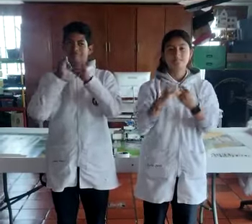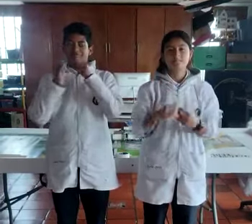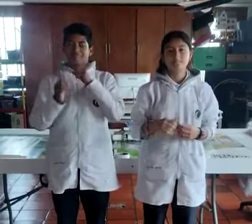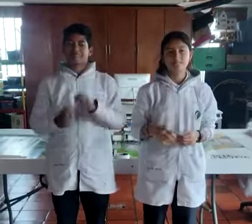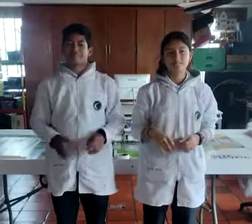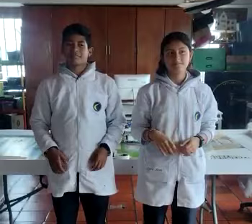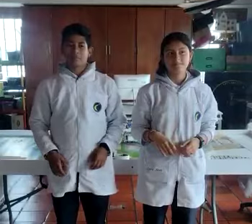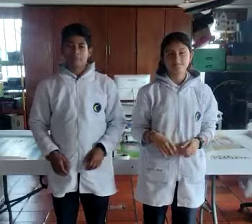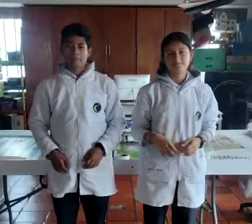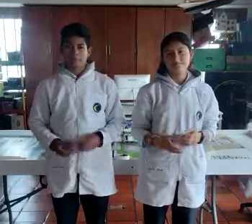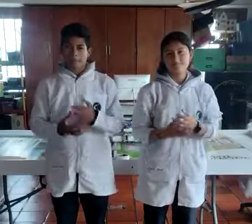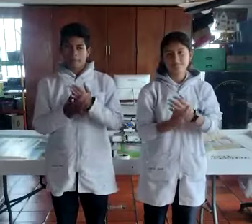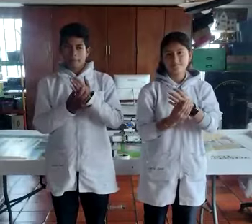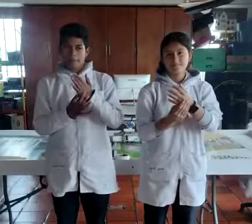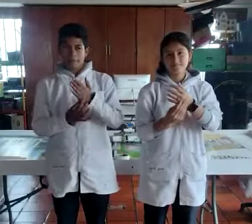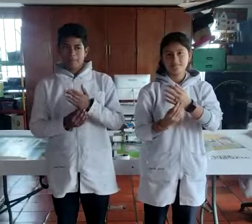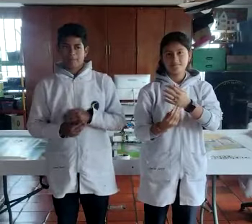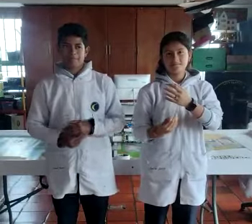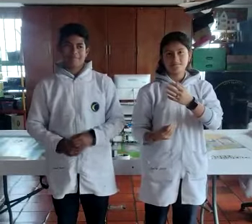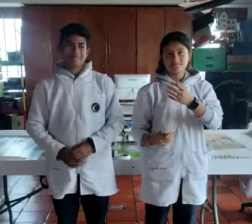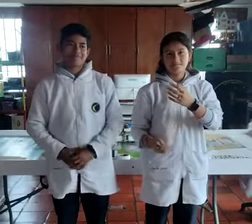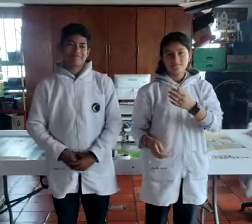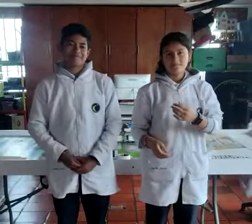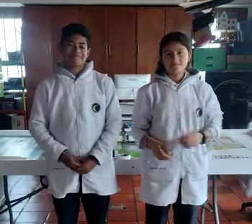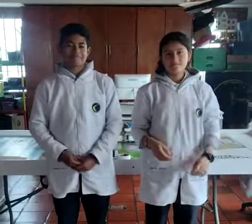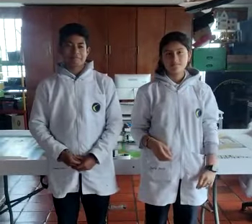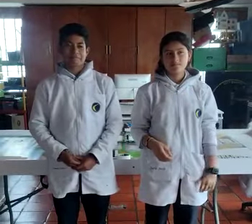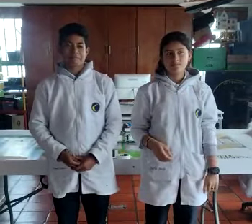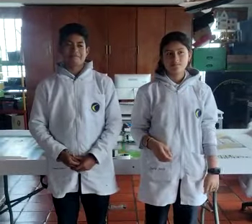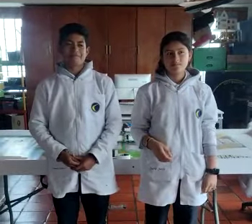Aceite. Arepa.